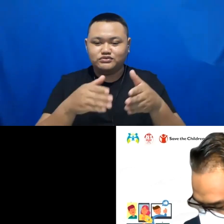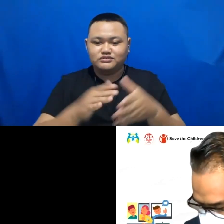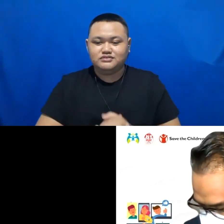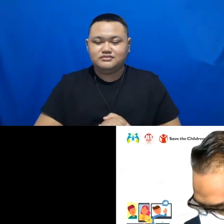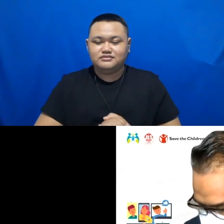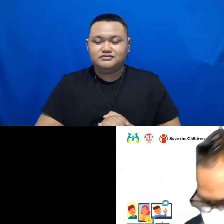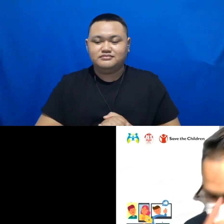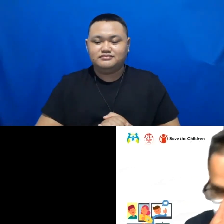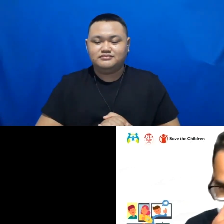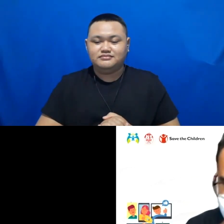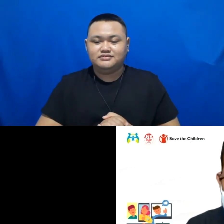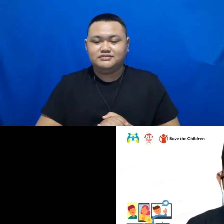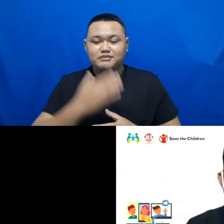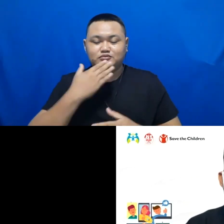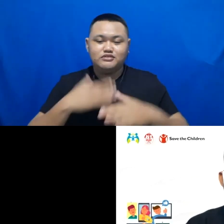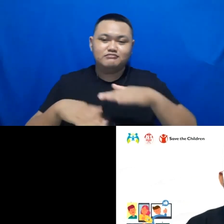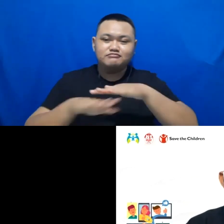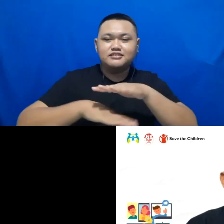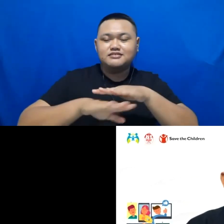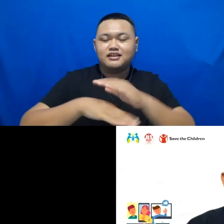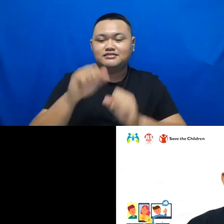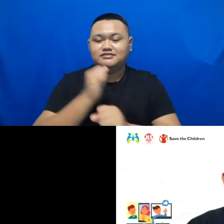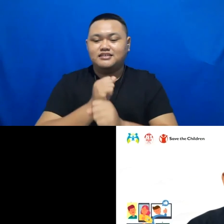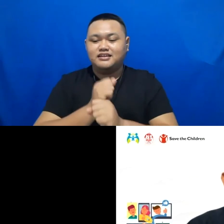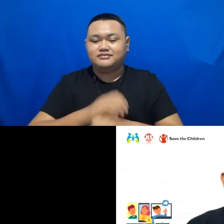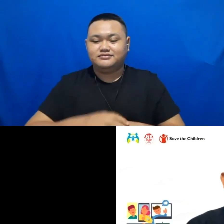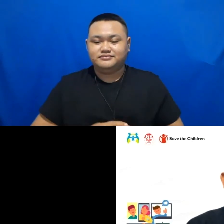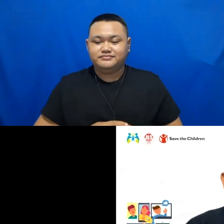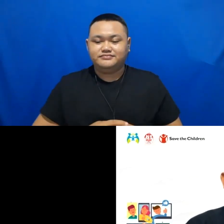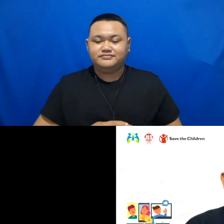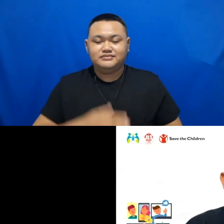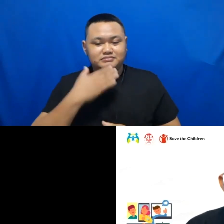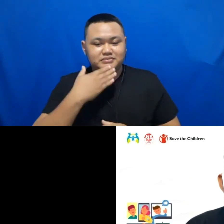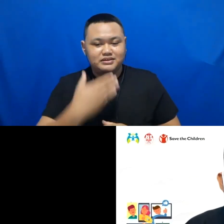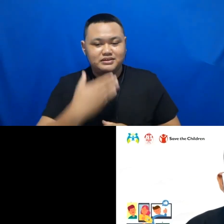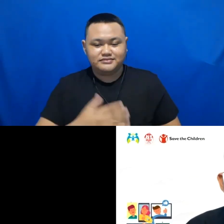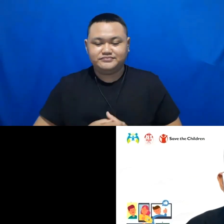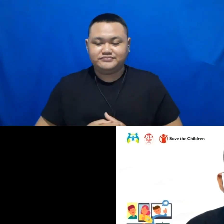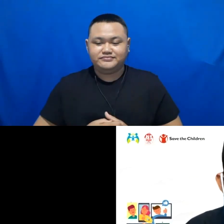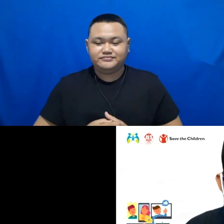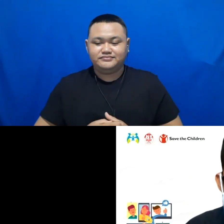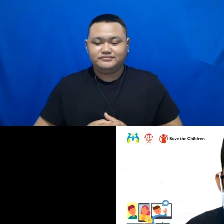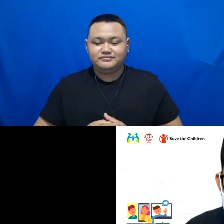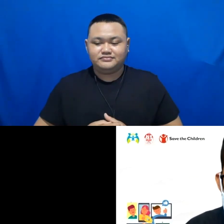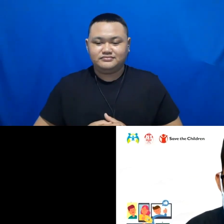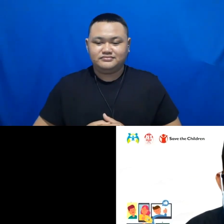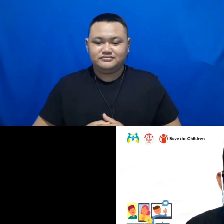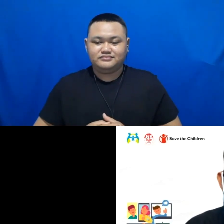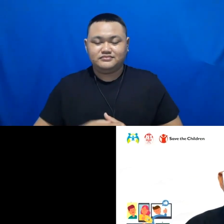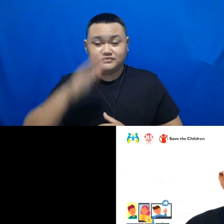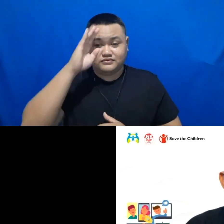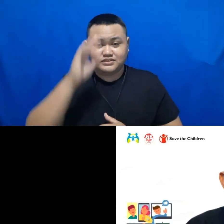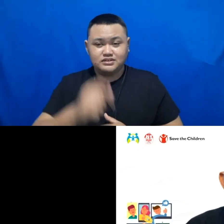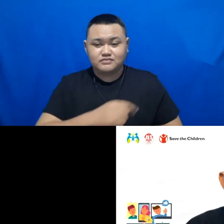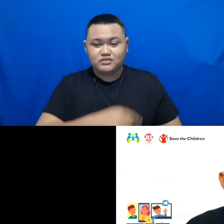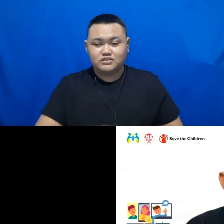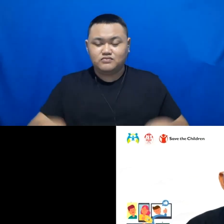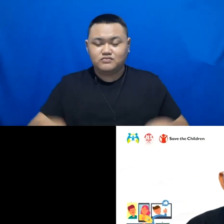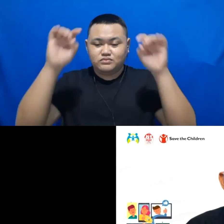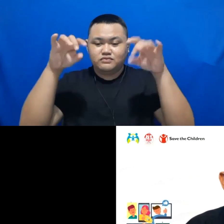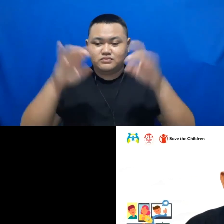benar-benar hanya dilihat dari sisi itu perempuan-perempuan itu menang, begitu ya. Tapi kalau yang kurang